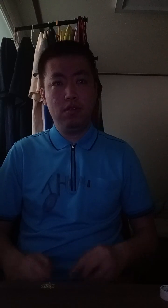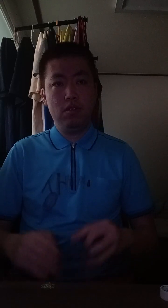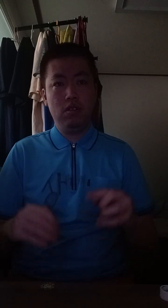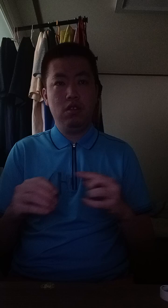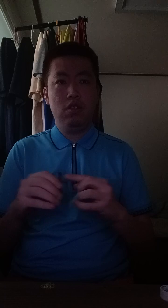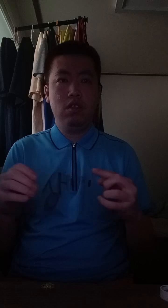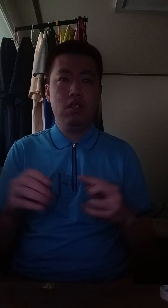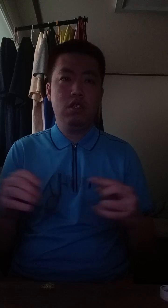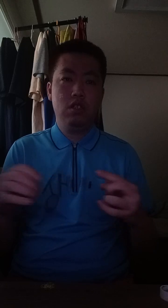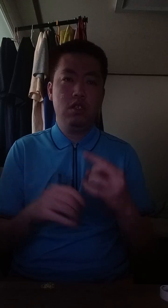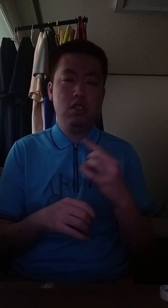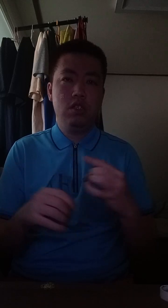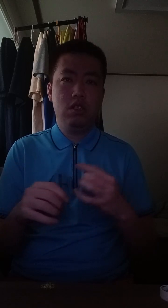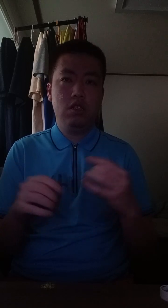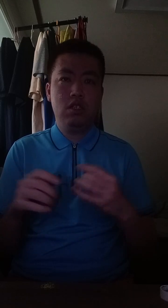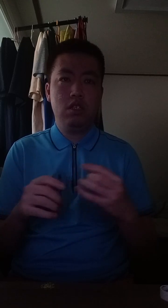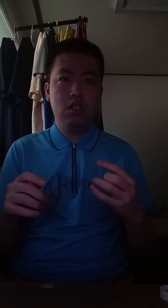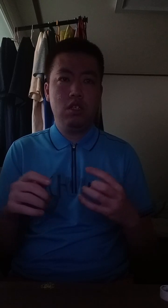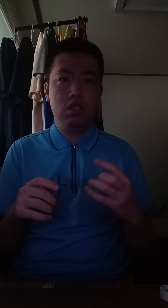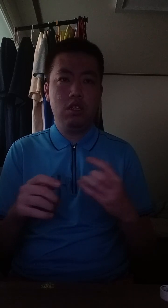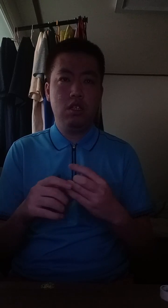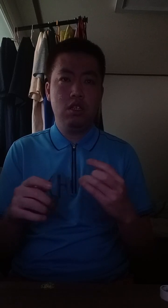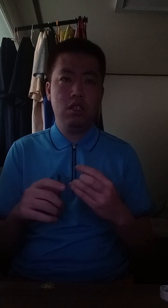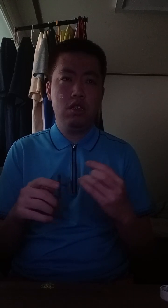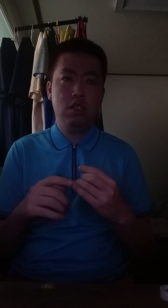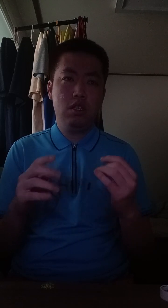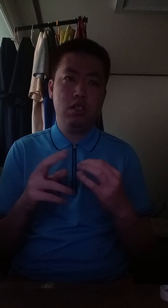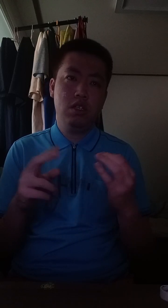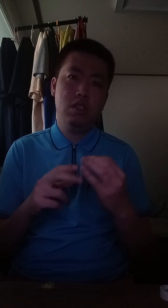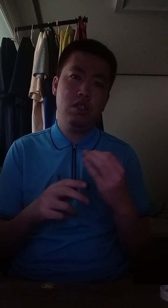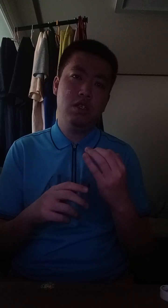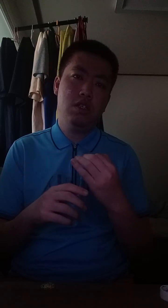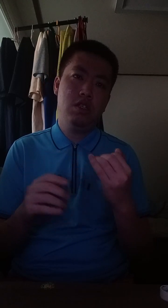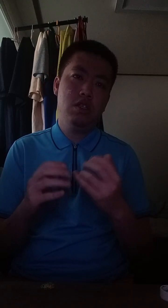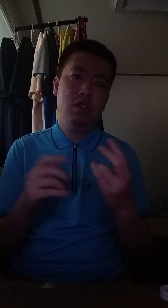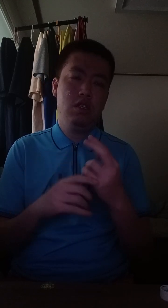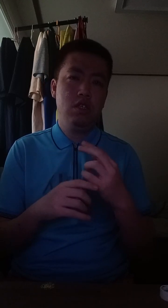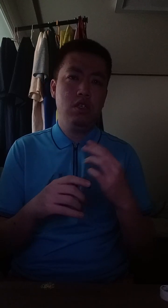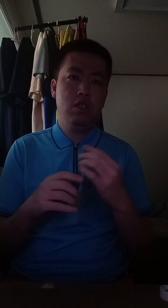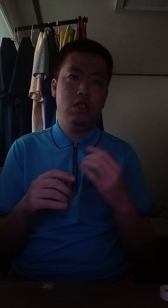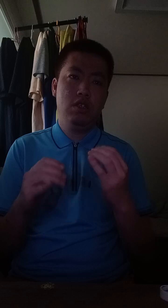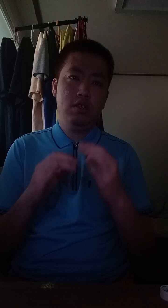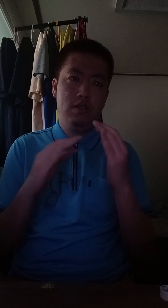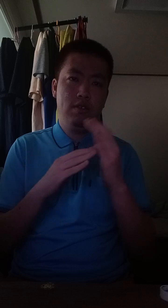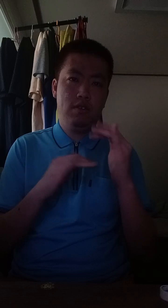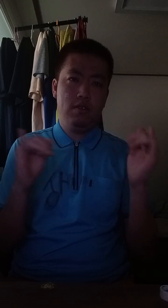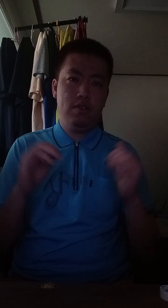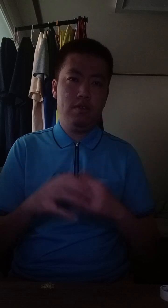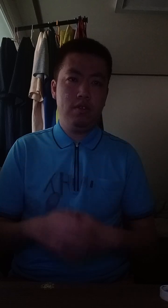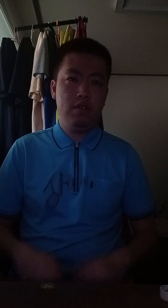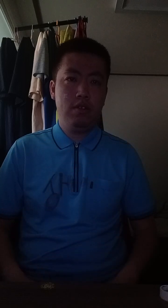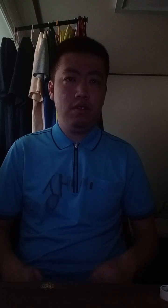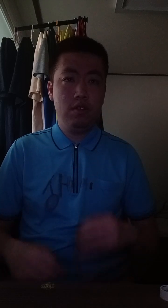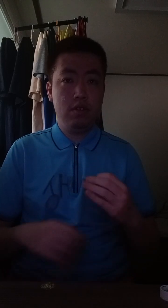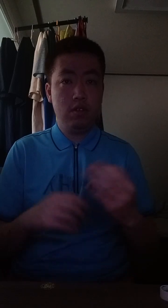이곳 승강장과 열차 간격은 20cm 정도인데요. 7살 아이 평균 발 크기와 비슷합니다. 충무로역은